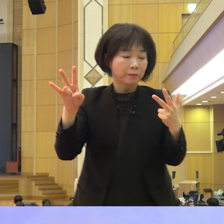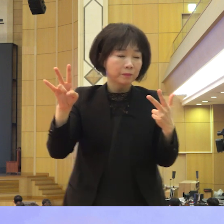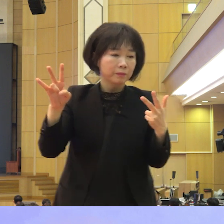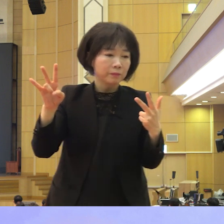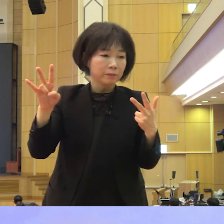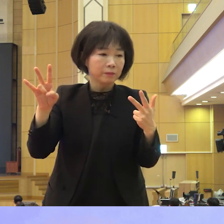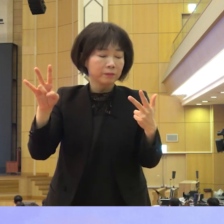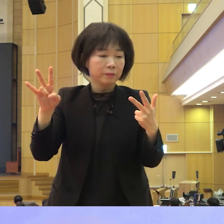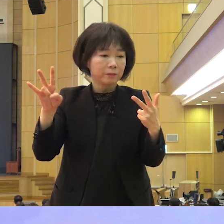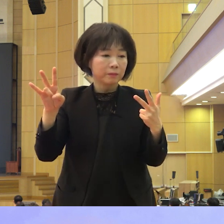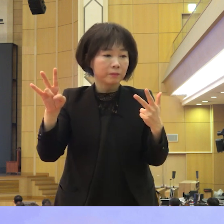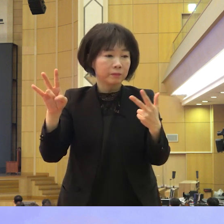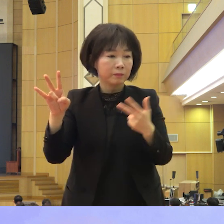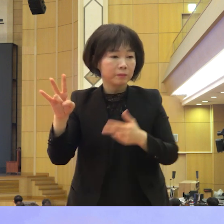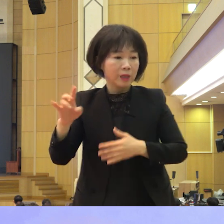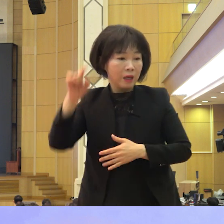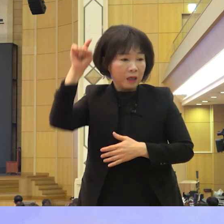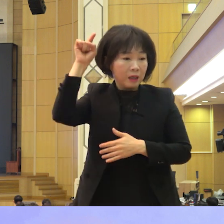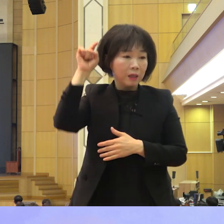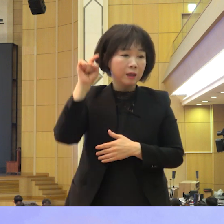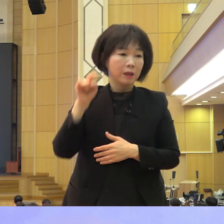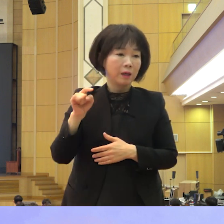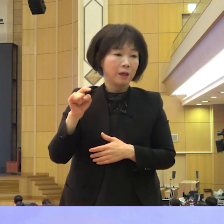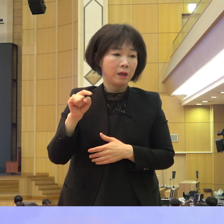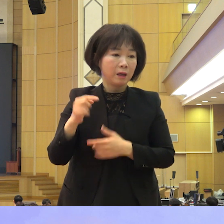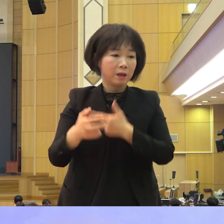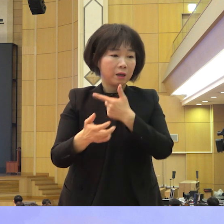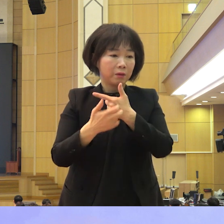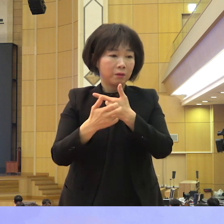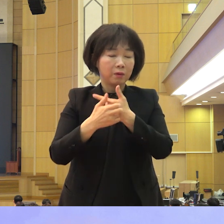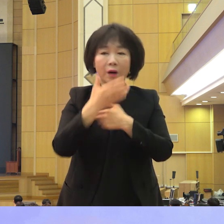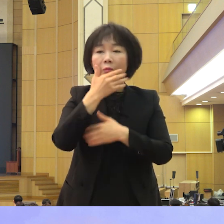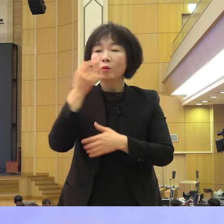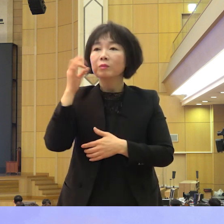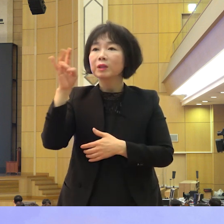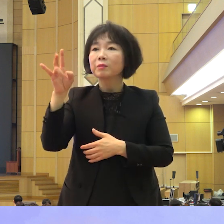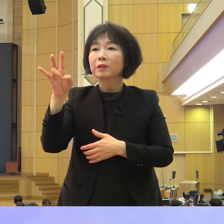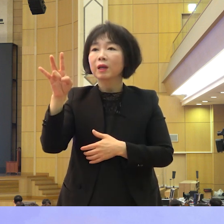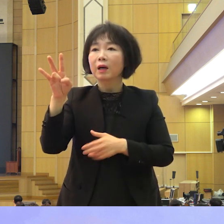24장 27절 말씀 보면 페이지수로 140페이지입니다.